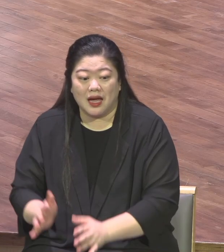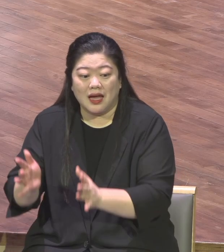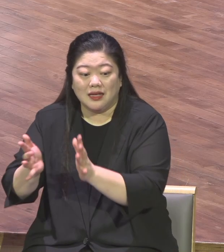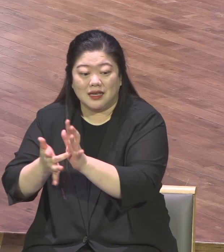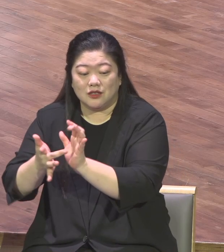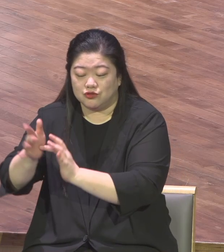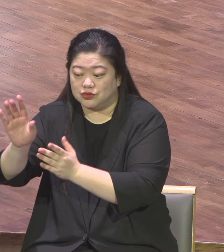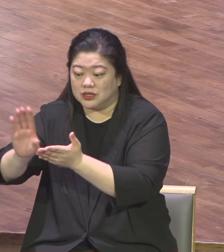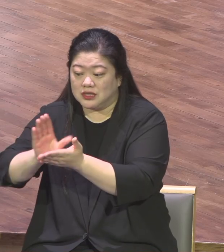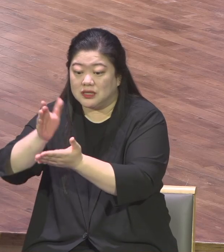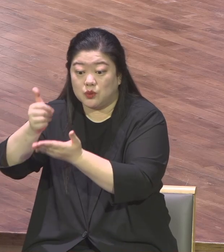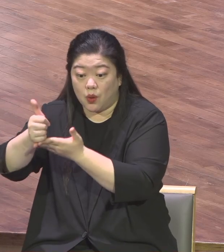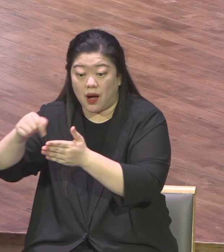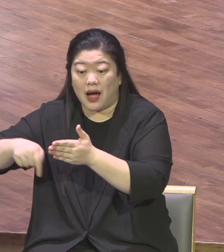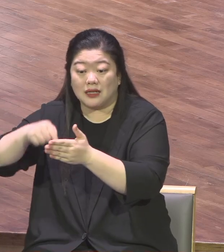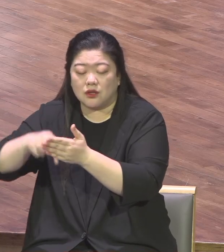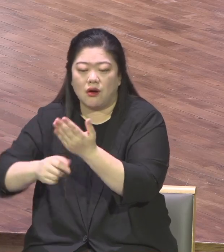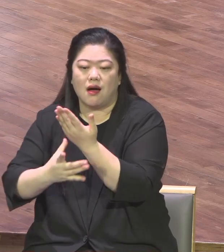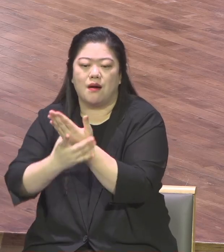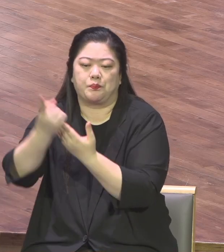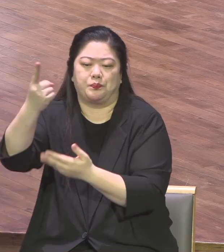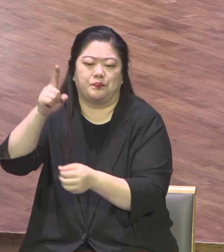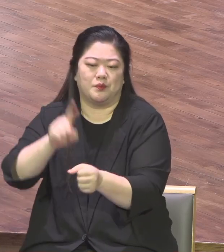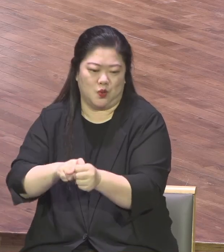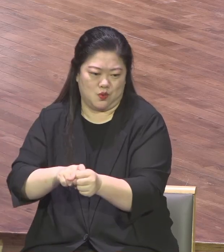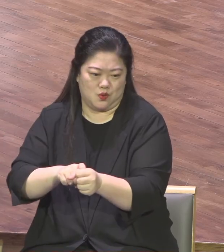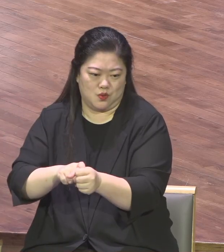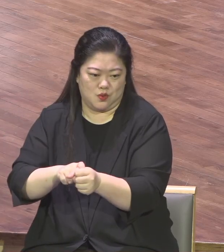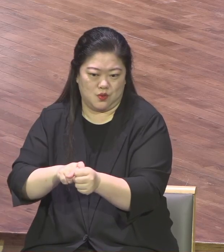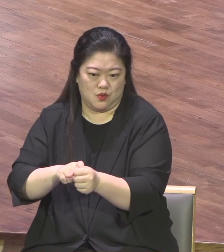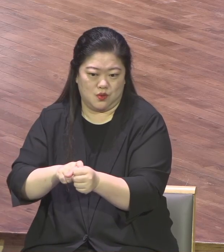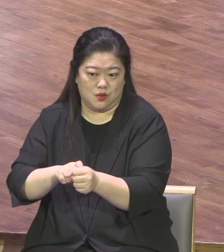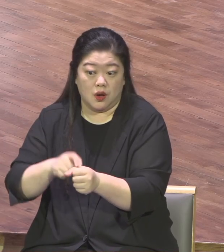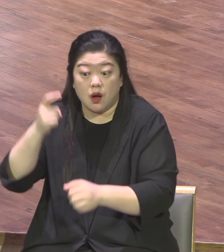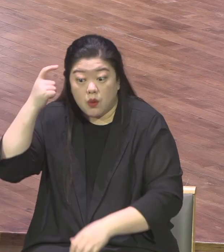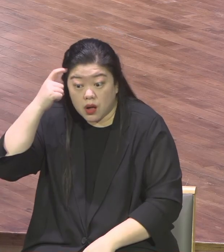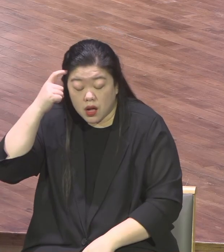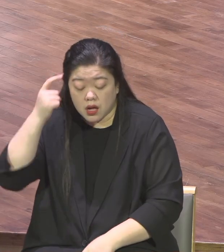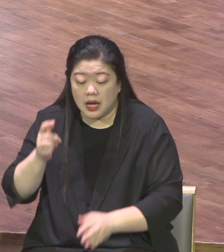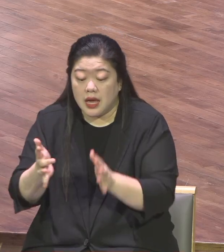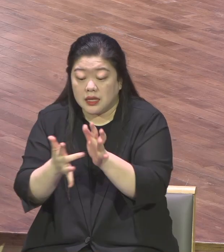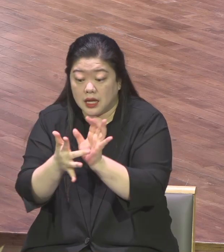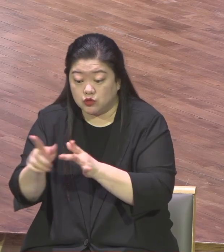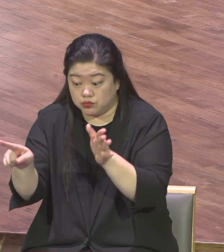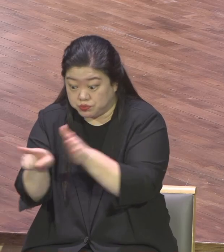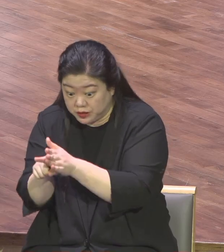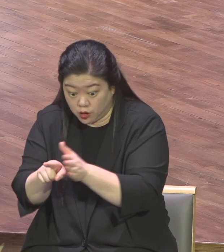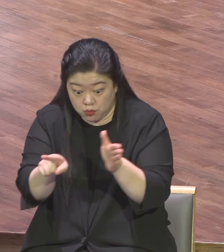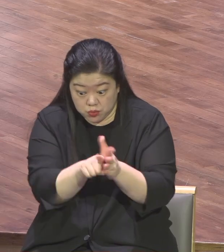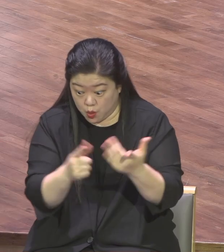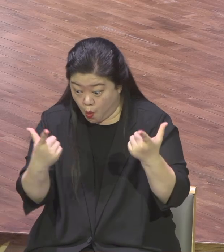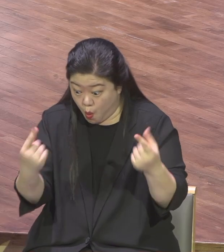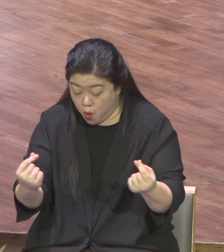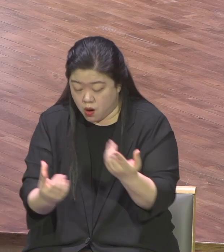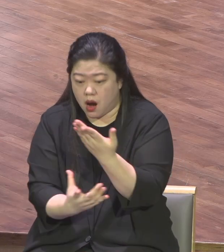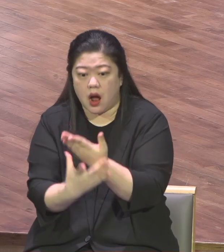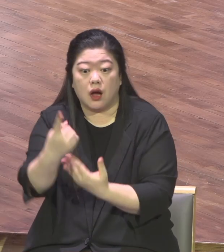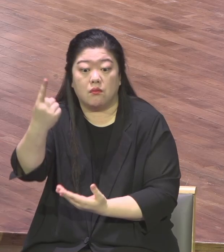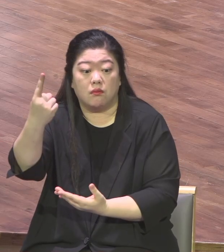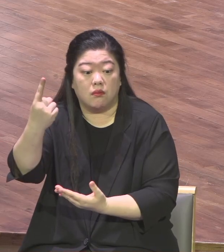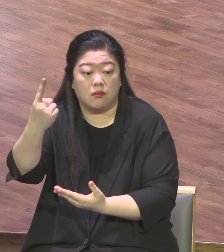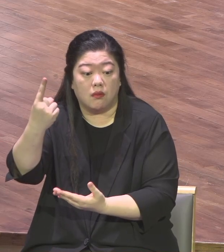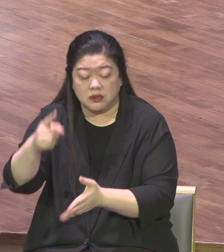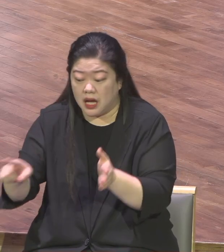안에서 통일되게 하려 하십니다. 그리스도 안에서 뭐 다 하나다는 거예요. 그냥 다 자유해방